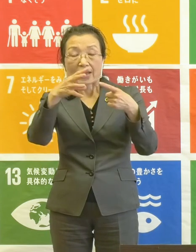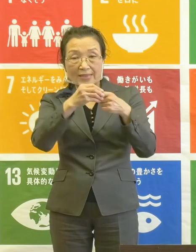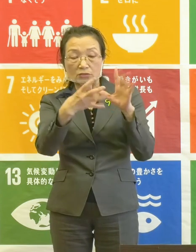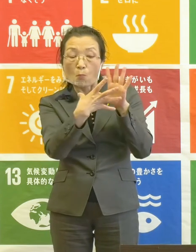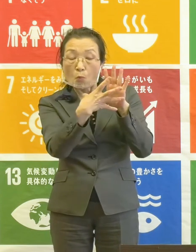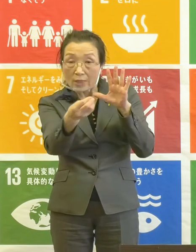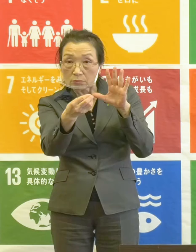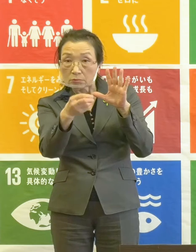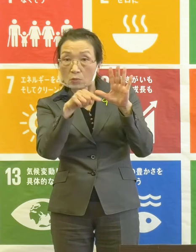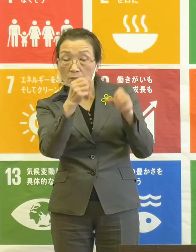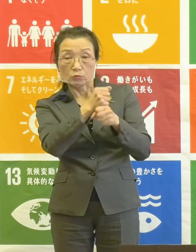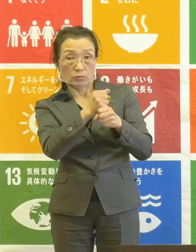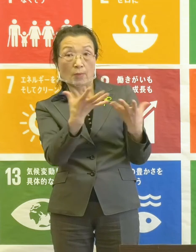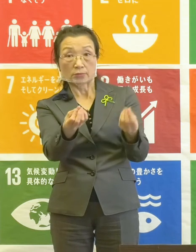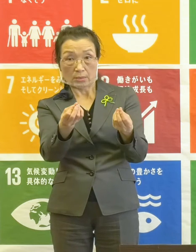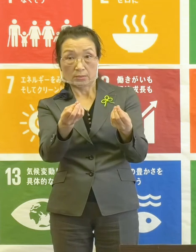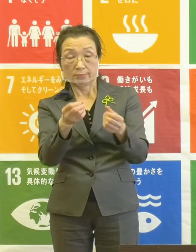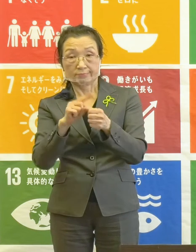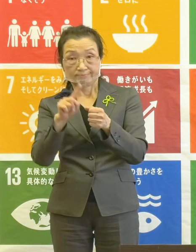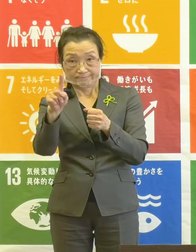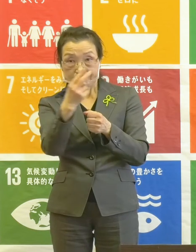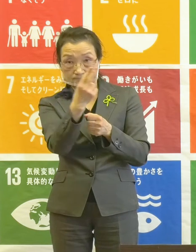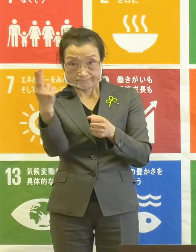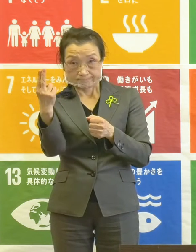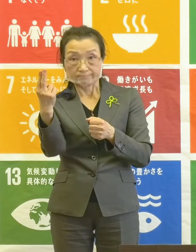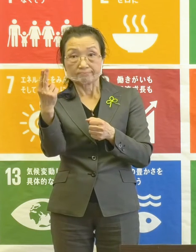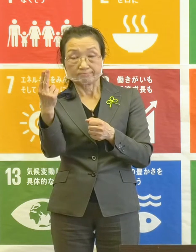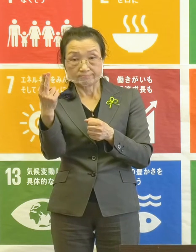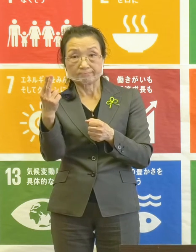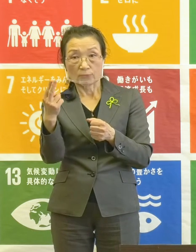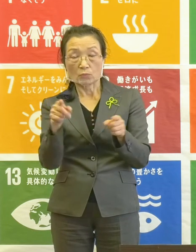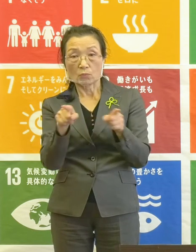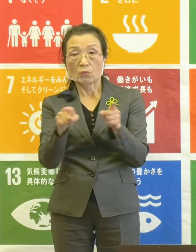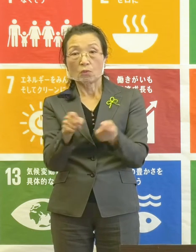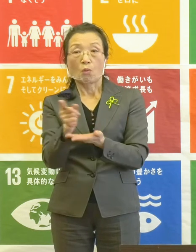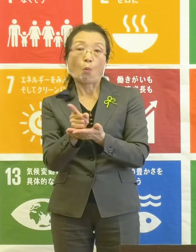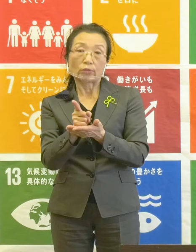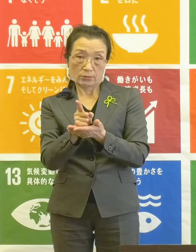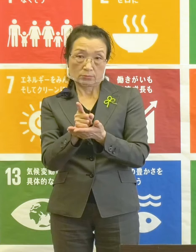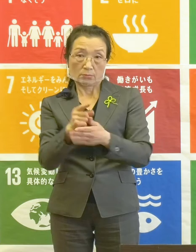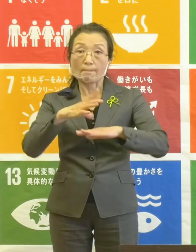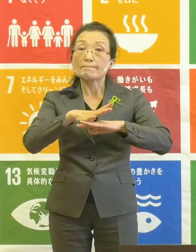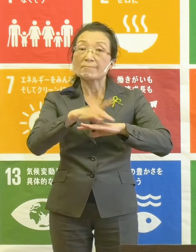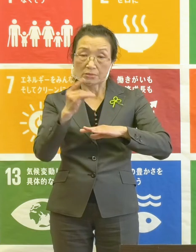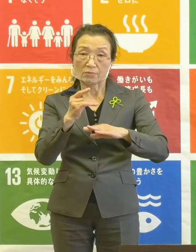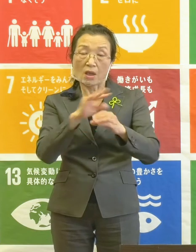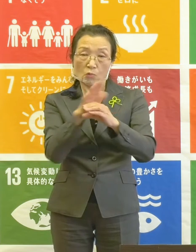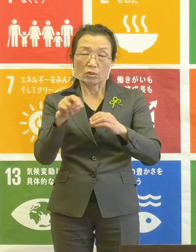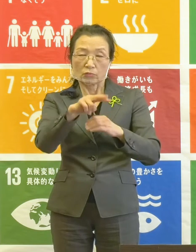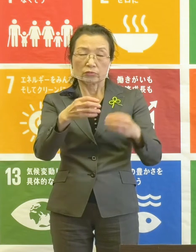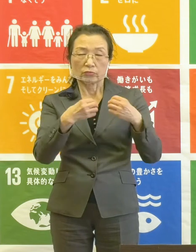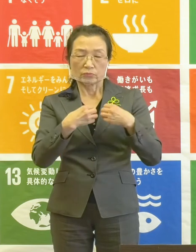。来年度の施政方針も、このまずは新型コロナウイルス